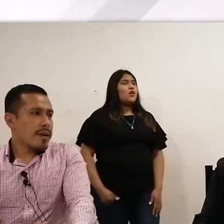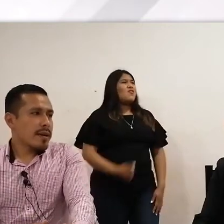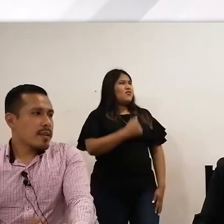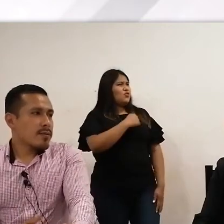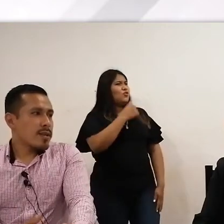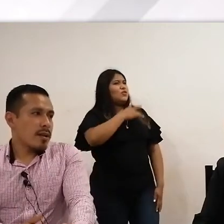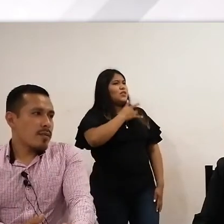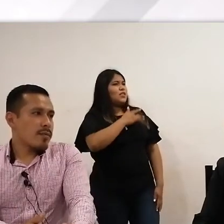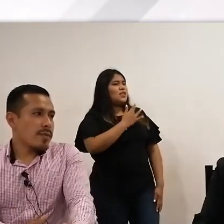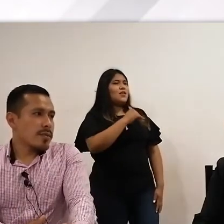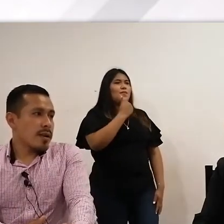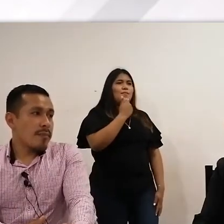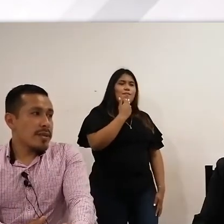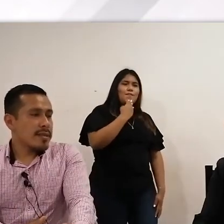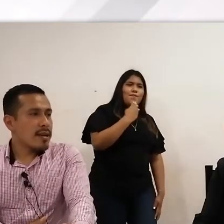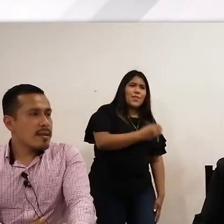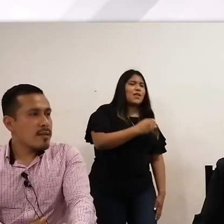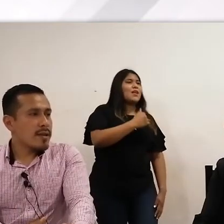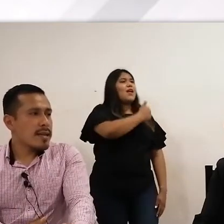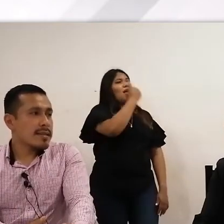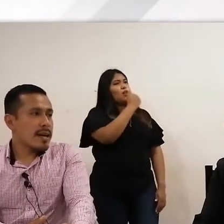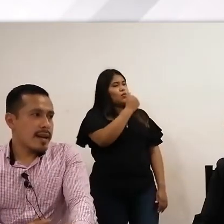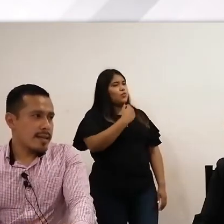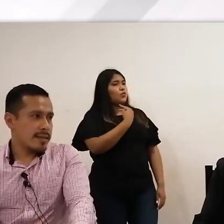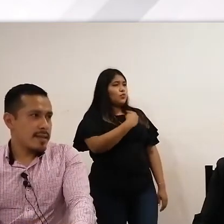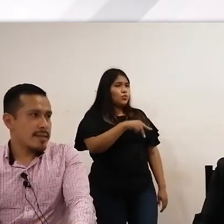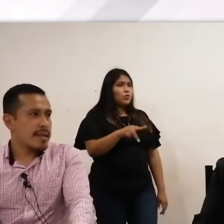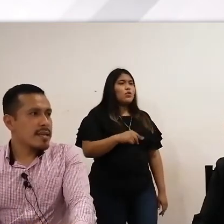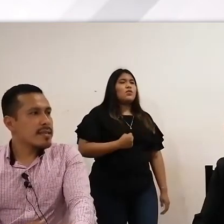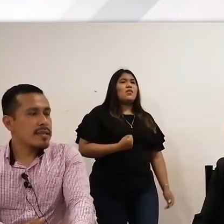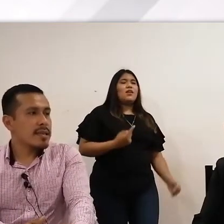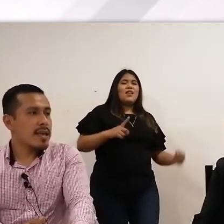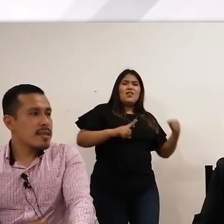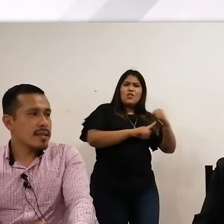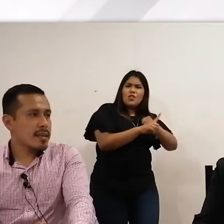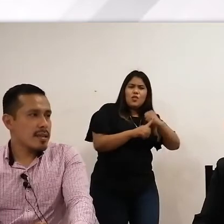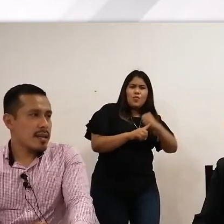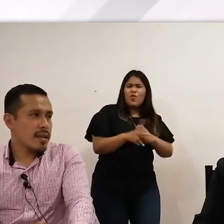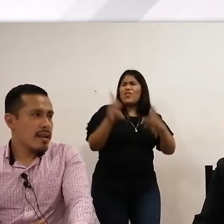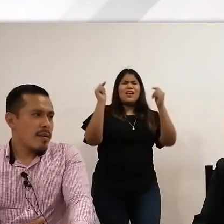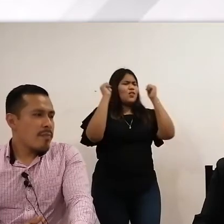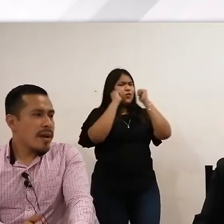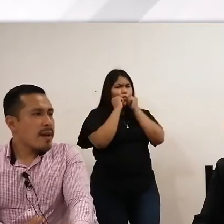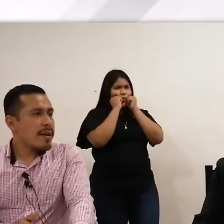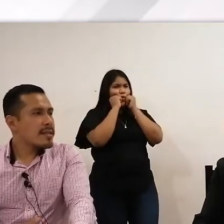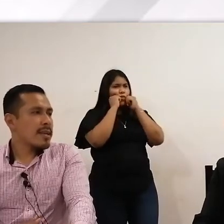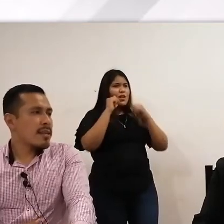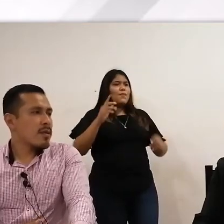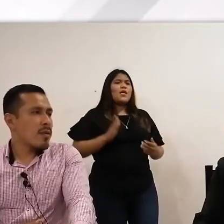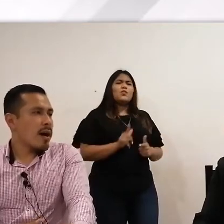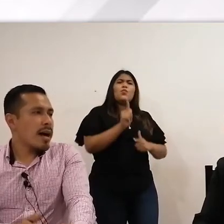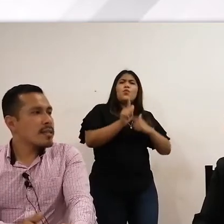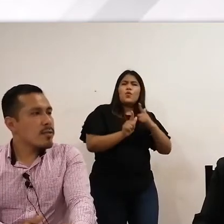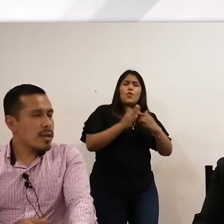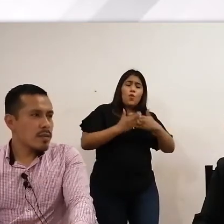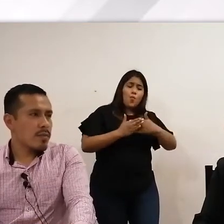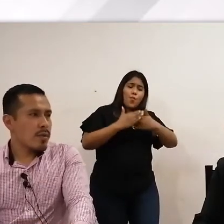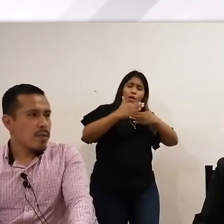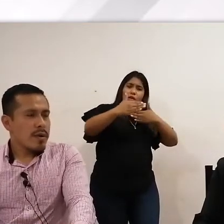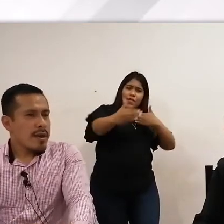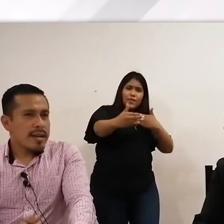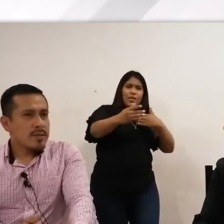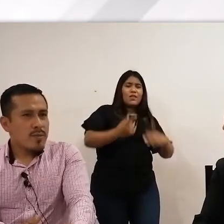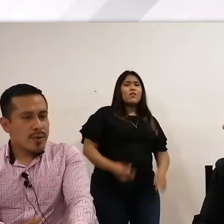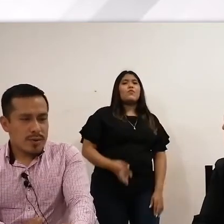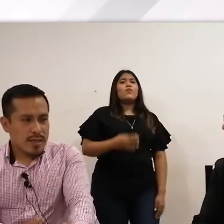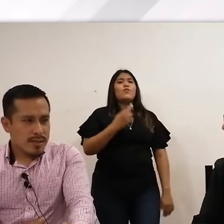satisfactorio ver que tus alumnos, a pesar de todas las carencias y necesidades que tienen, van avanzando a su